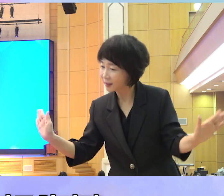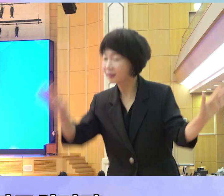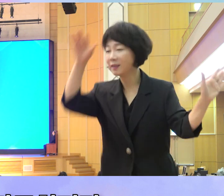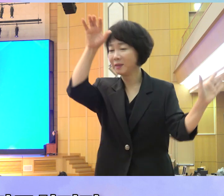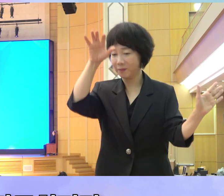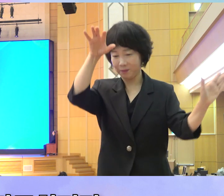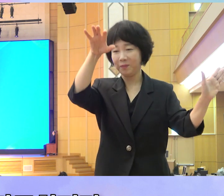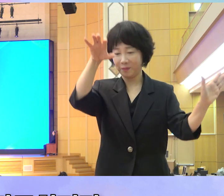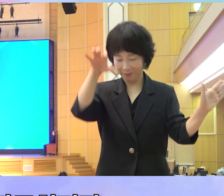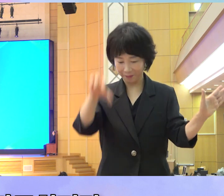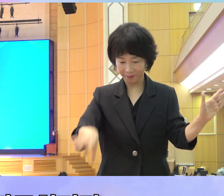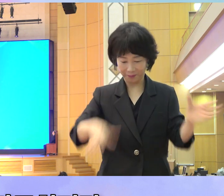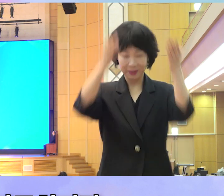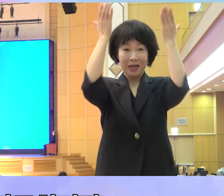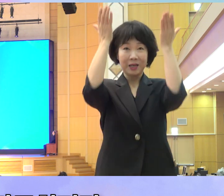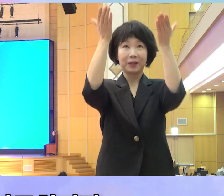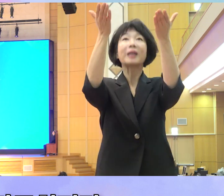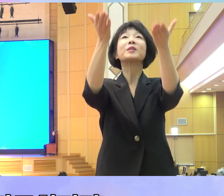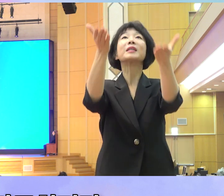하늘에서는